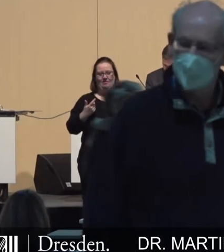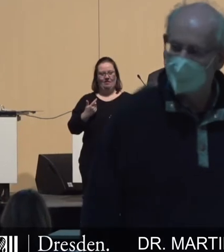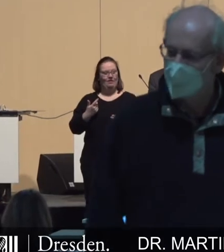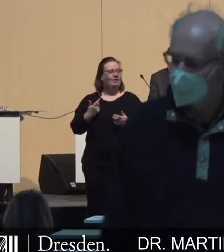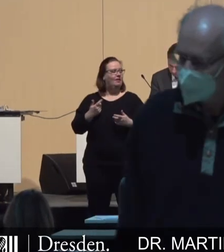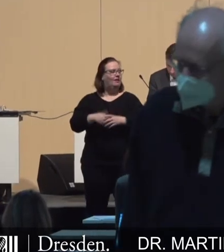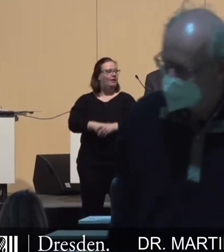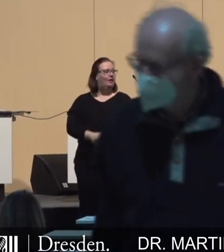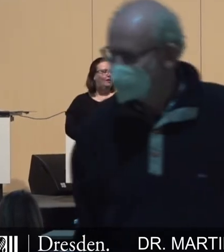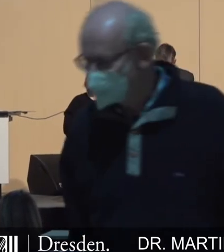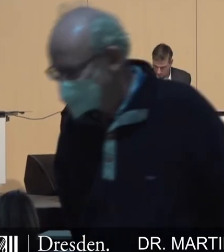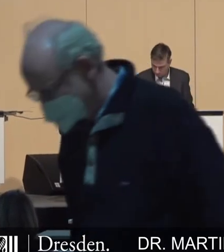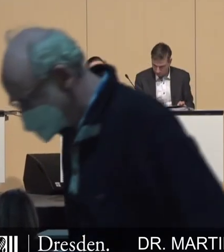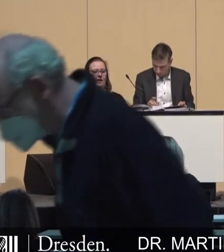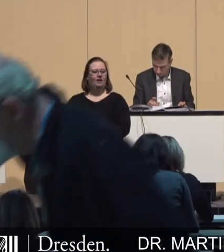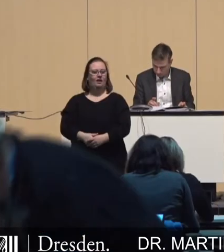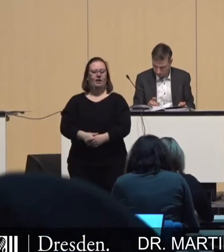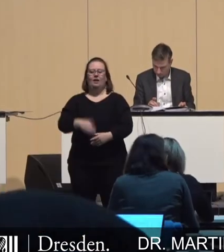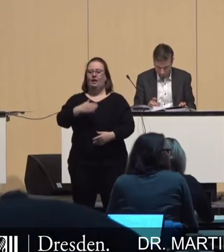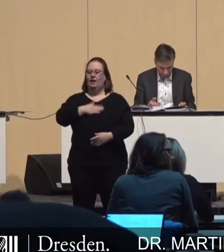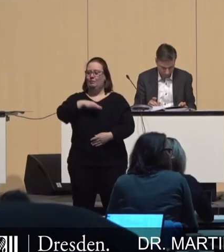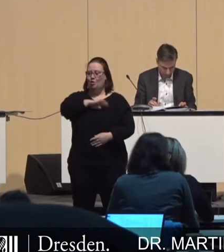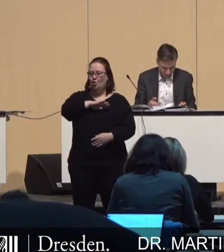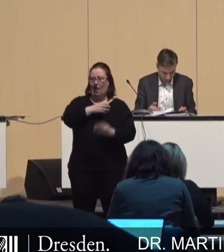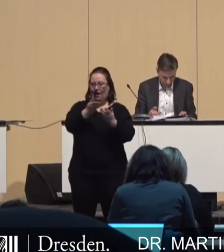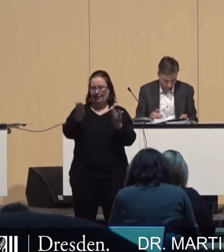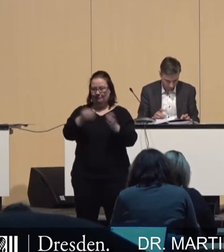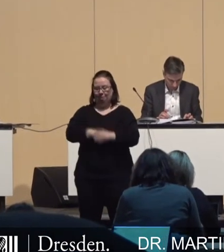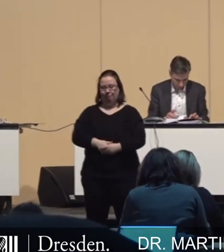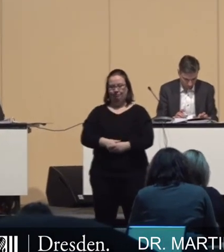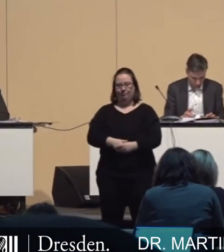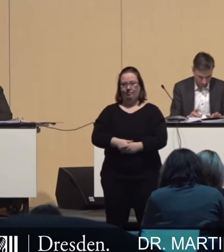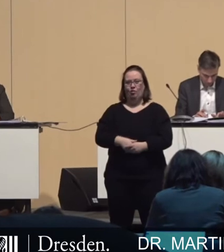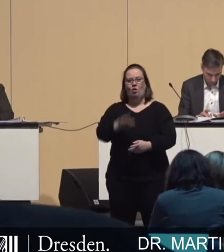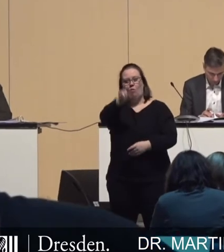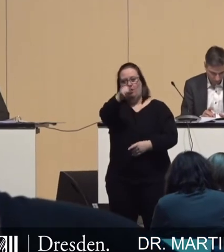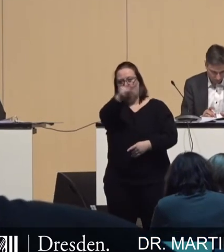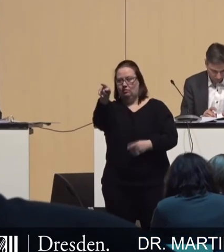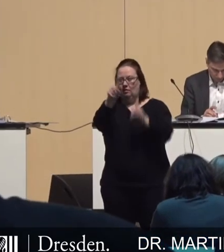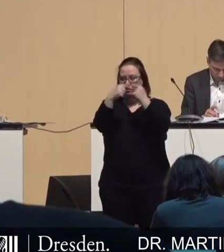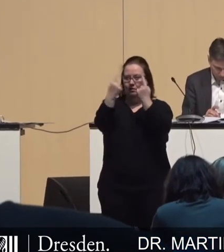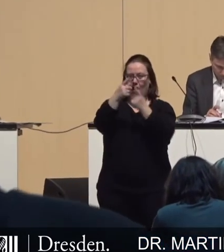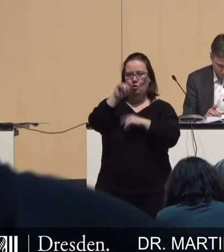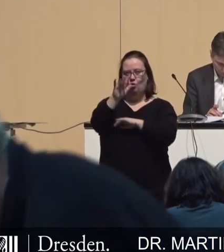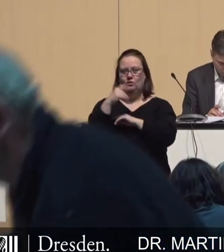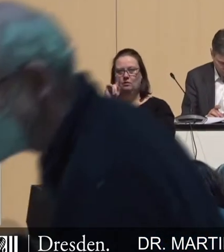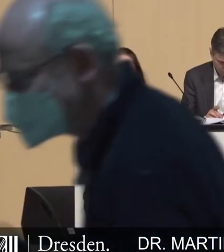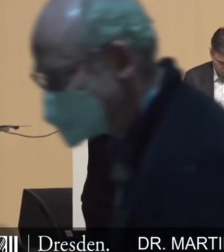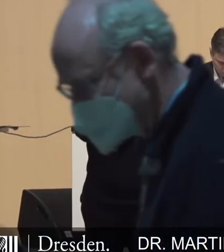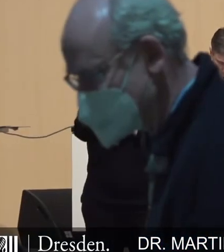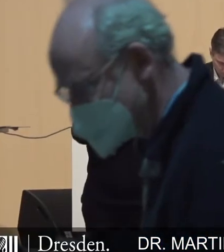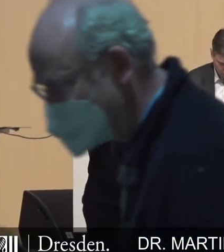irgendwas ist mit der Uhr kaputt. Liebe Kolleginnen und Kollegen, liebe Menschen im Saal und draußen